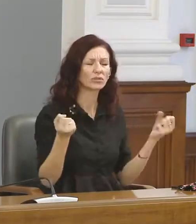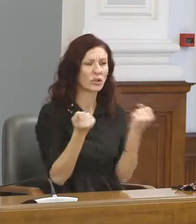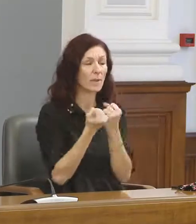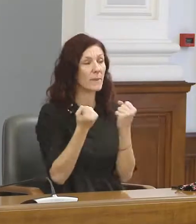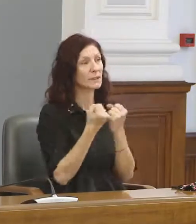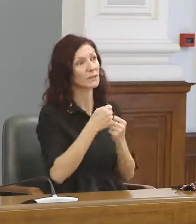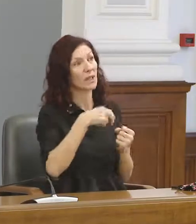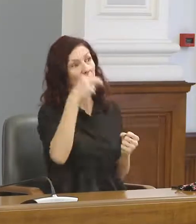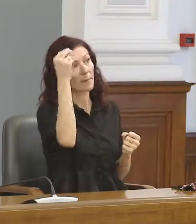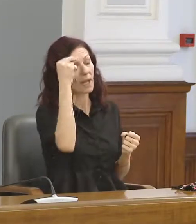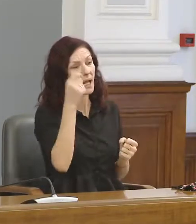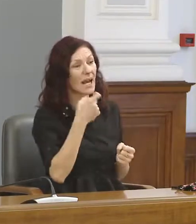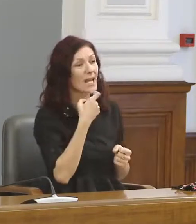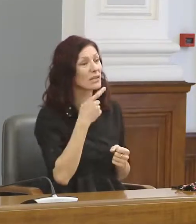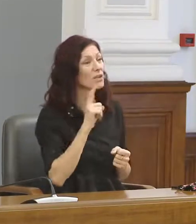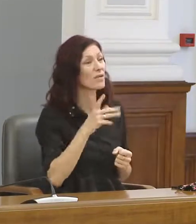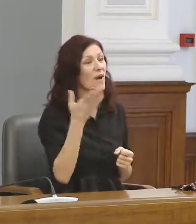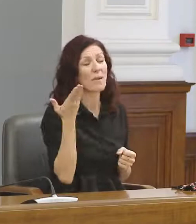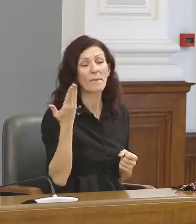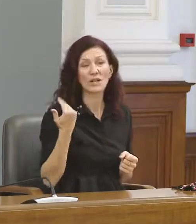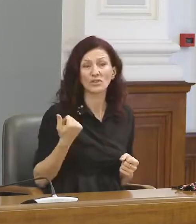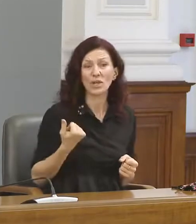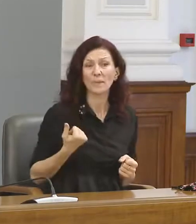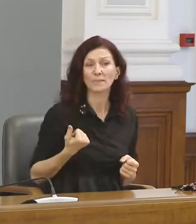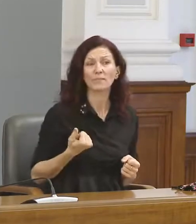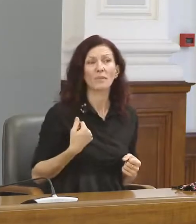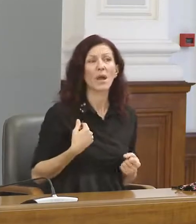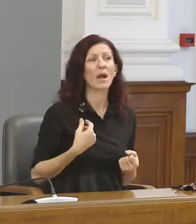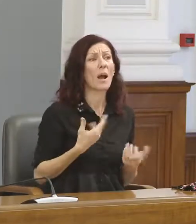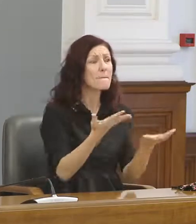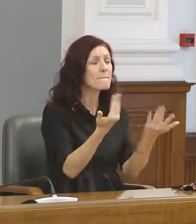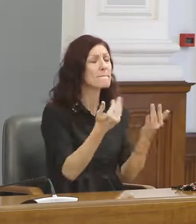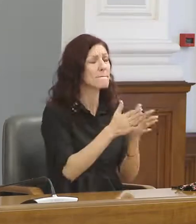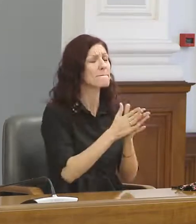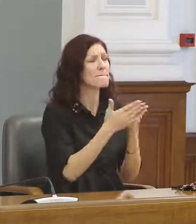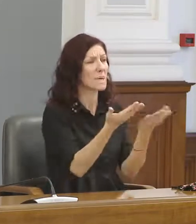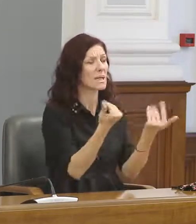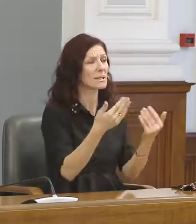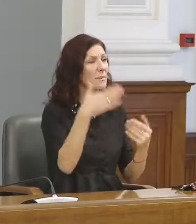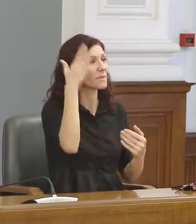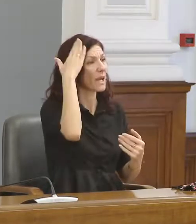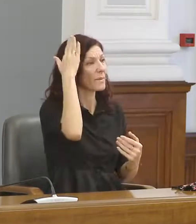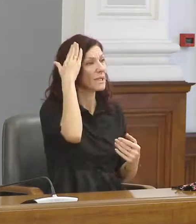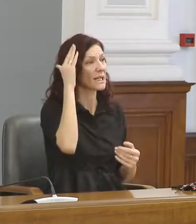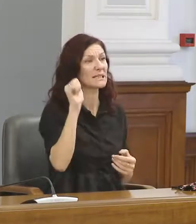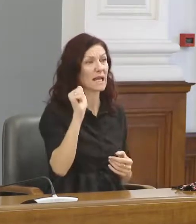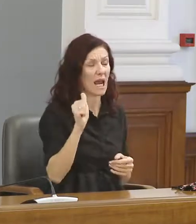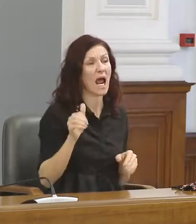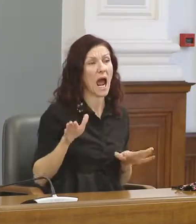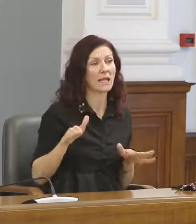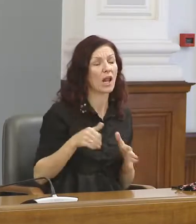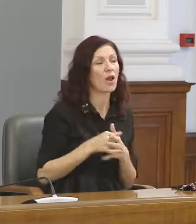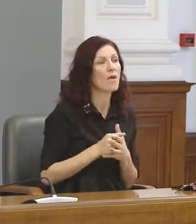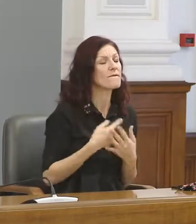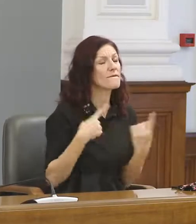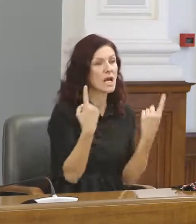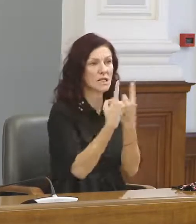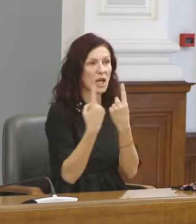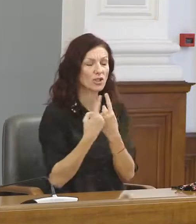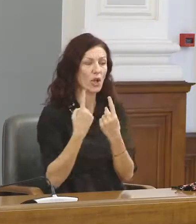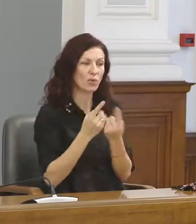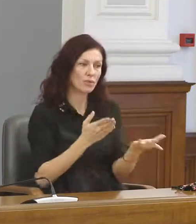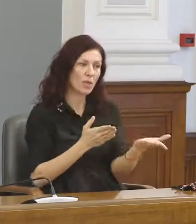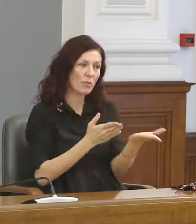страната. Затова беше и призива на министър Ангелов и срещите, които се проведоха